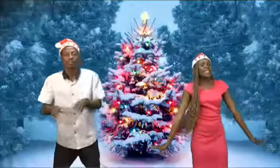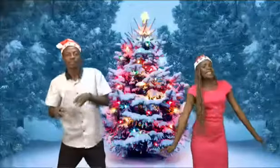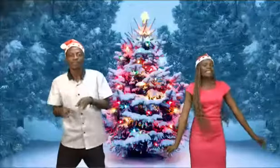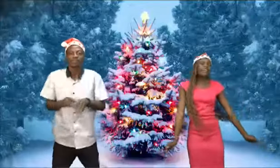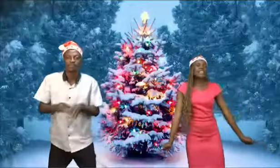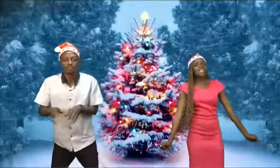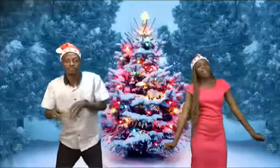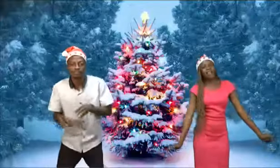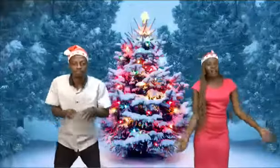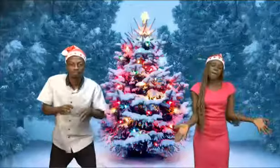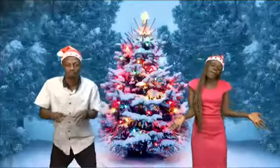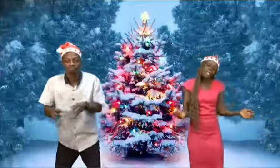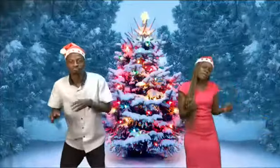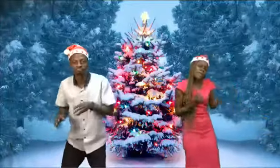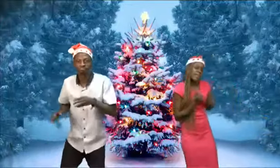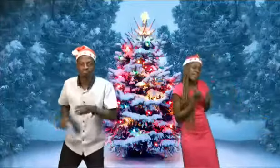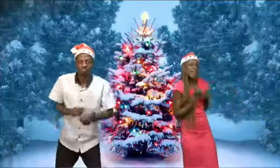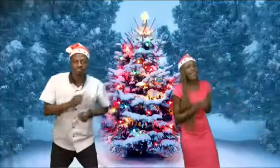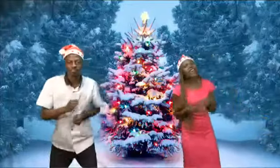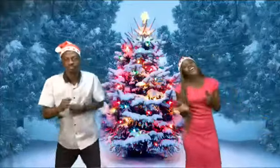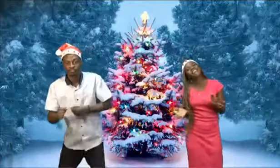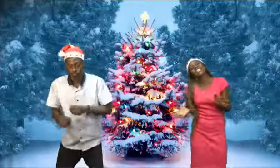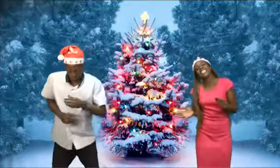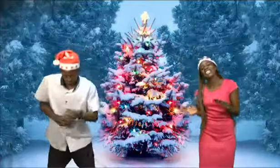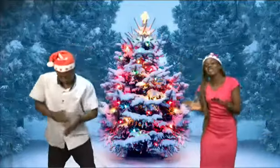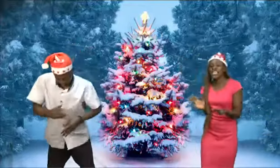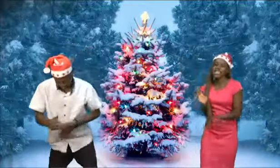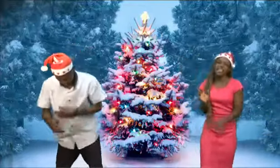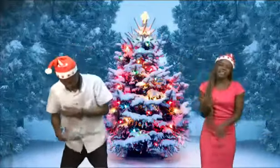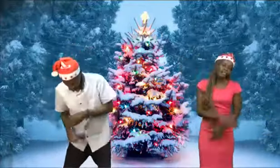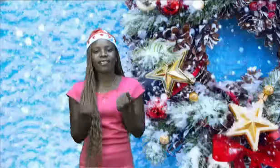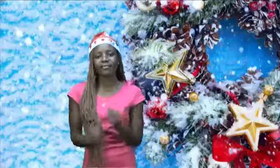Feliz Navidad. Prospera no. Feliz vida.